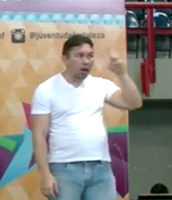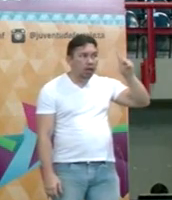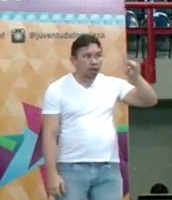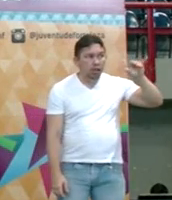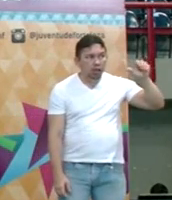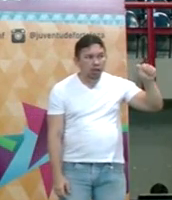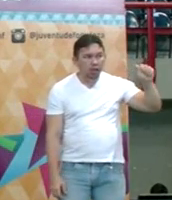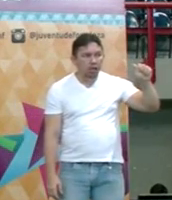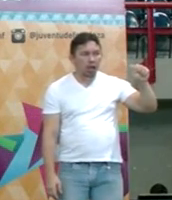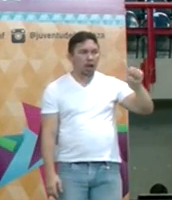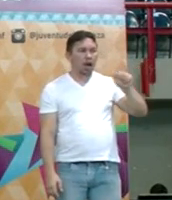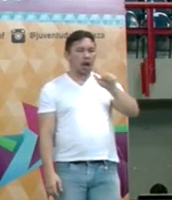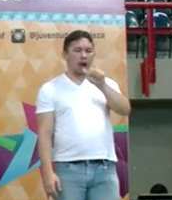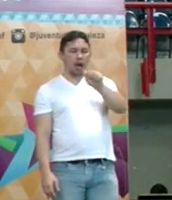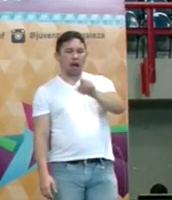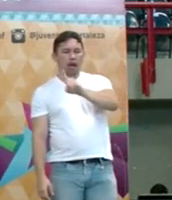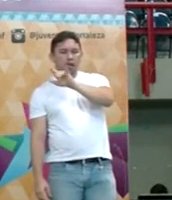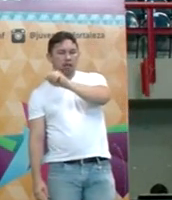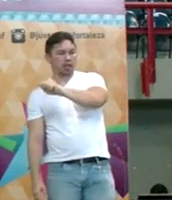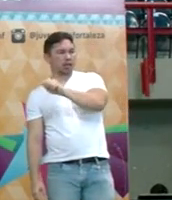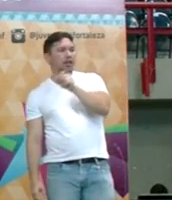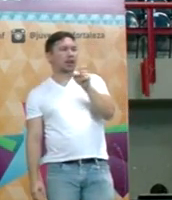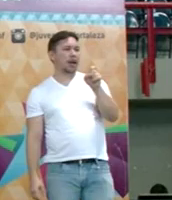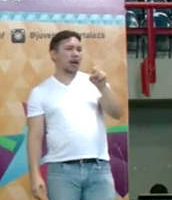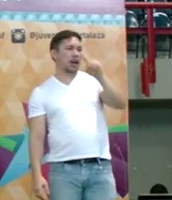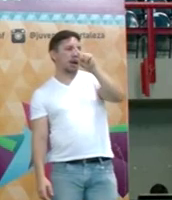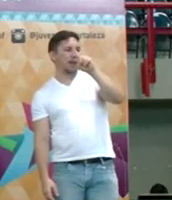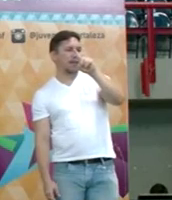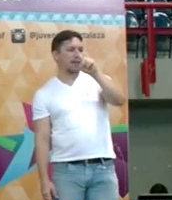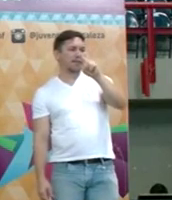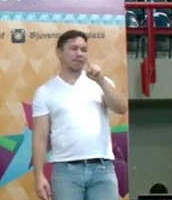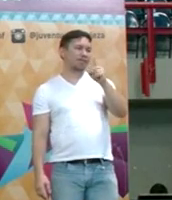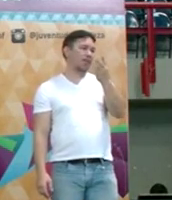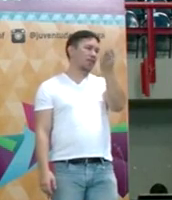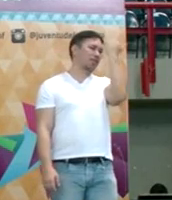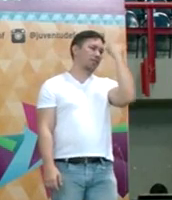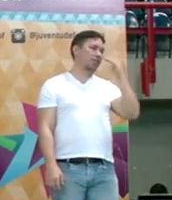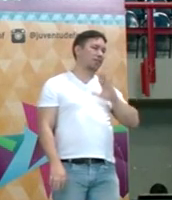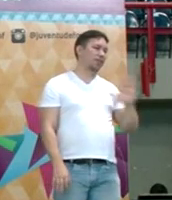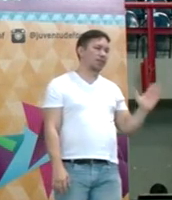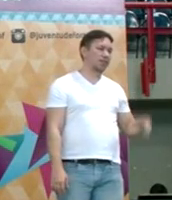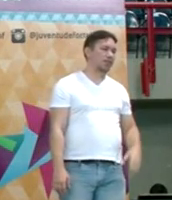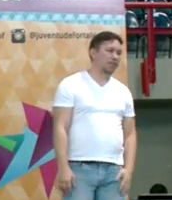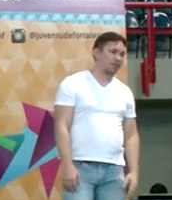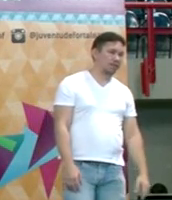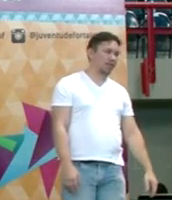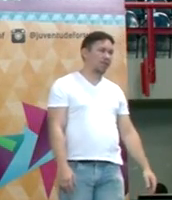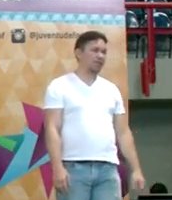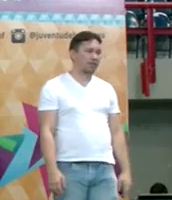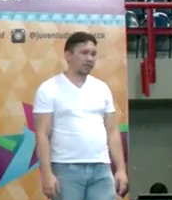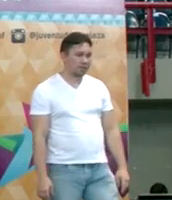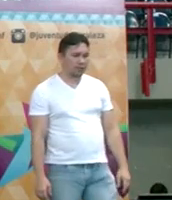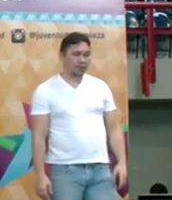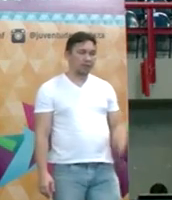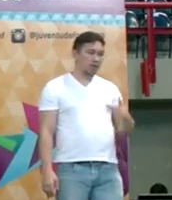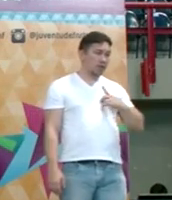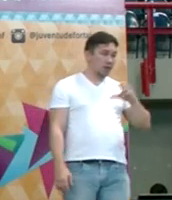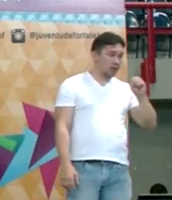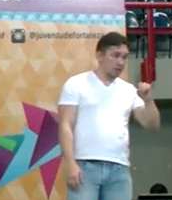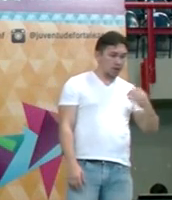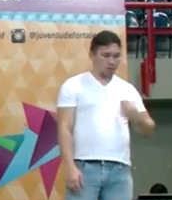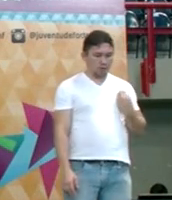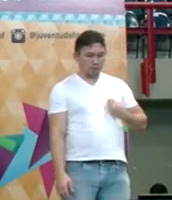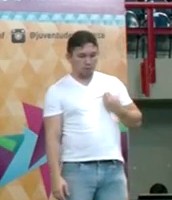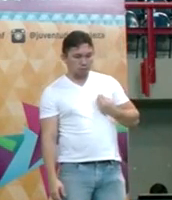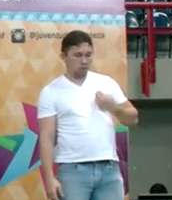advérbio, era sem hífen. Hoje, dia a dia, não tem mais hífen. E a gente vai saber se é